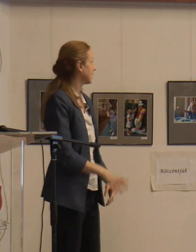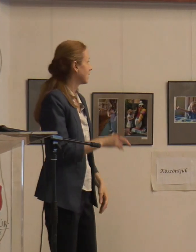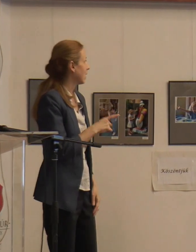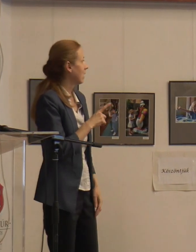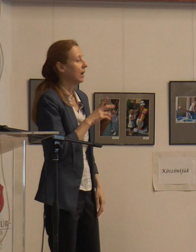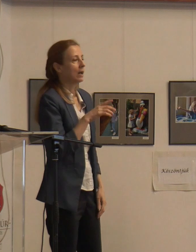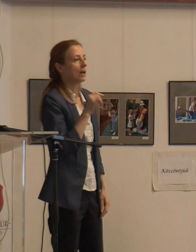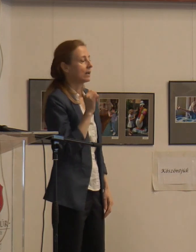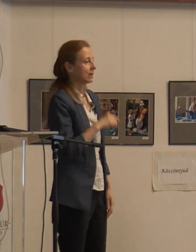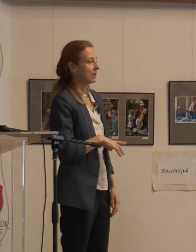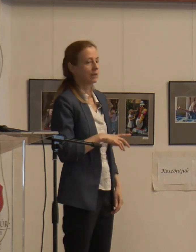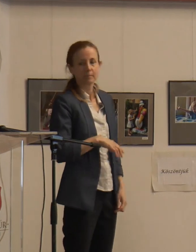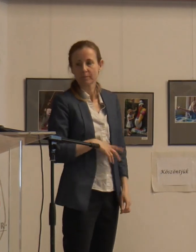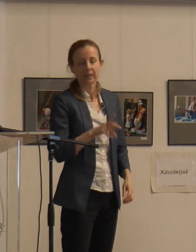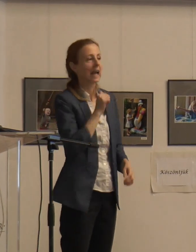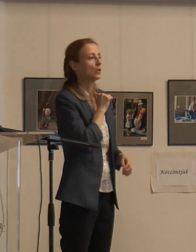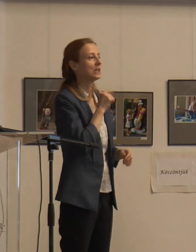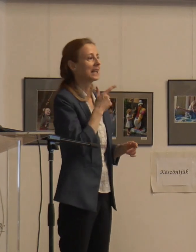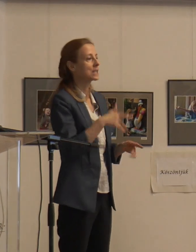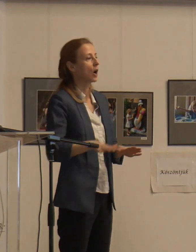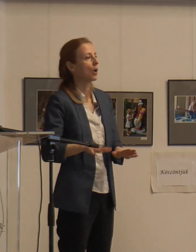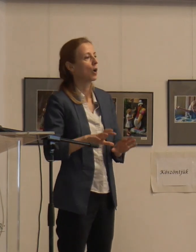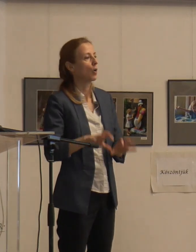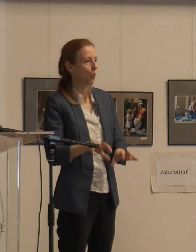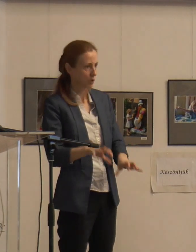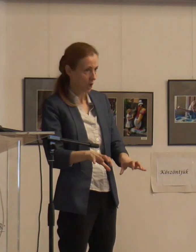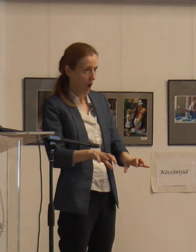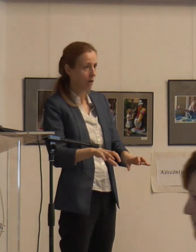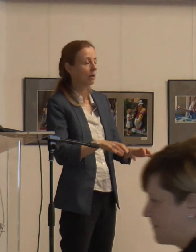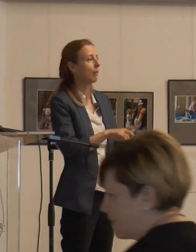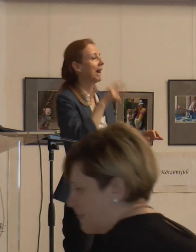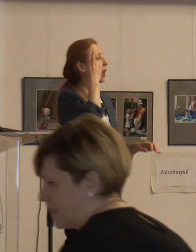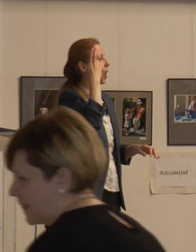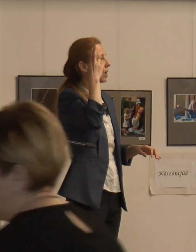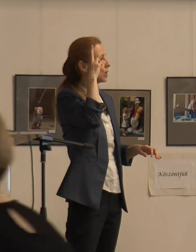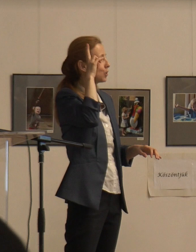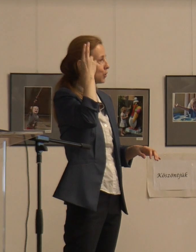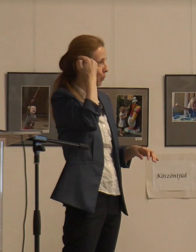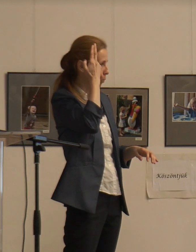Kárdonyi Géza, a kutya meg a nyúl.